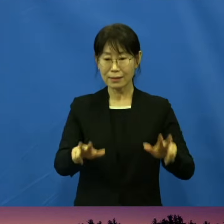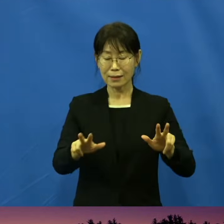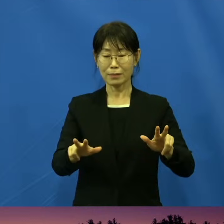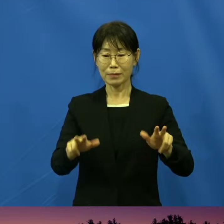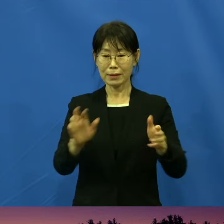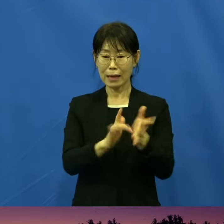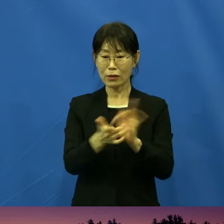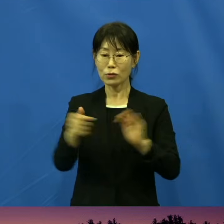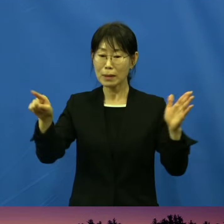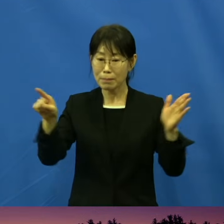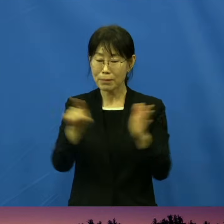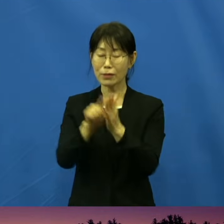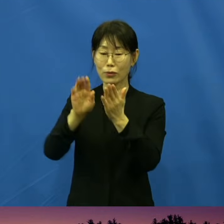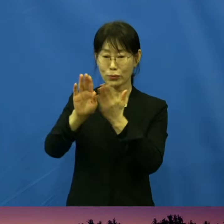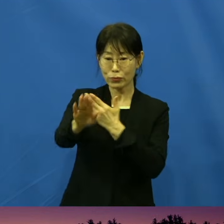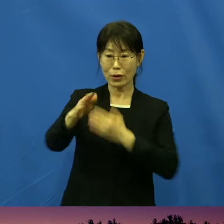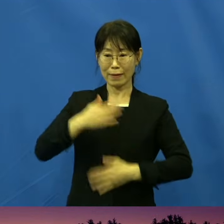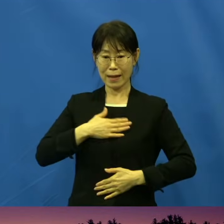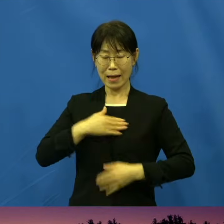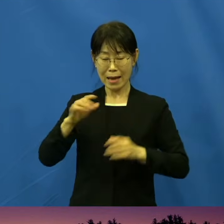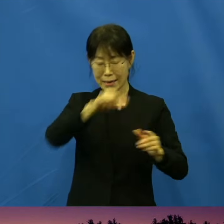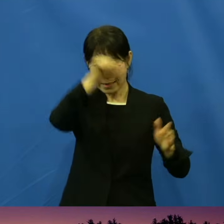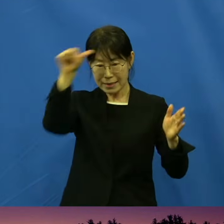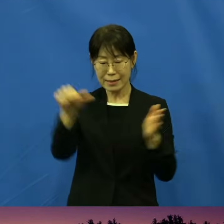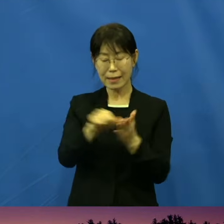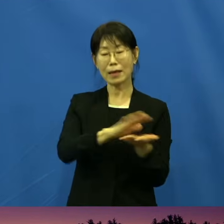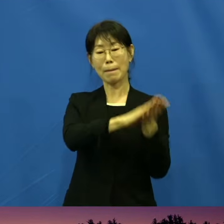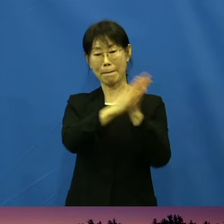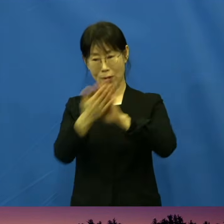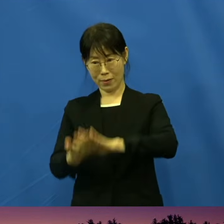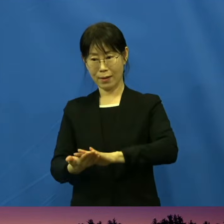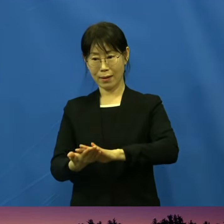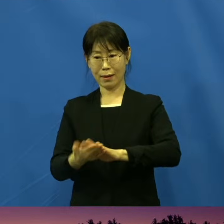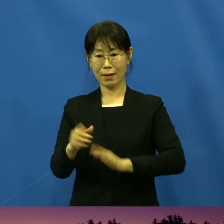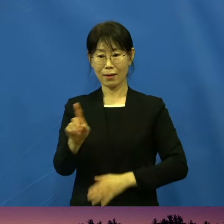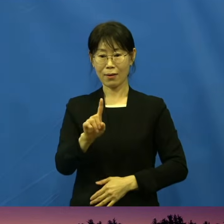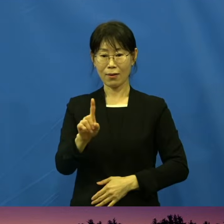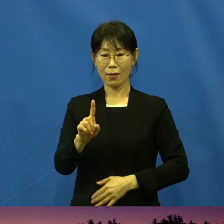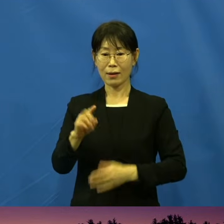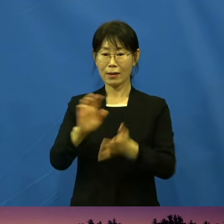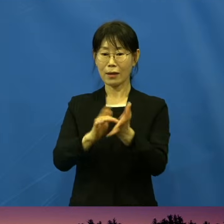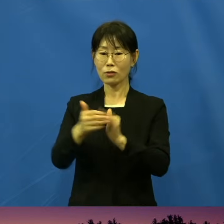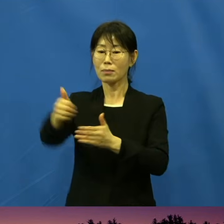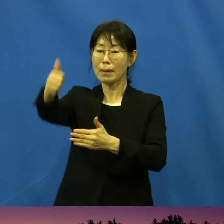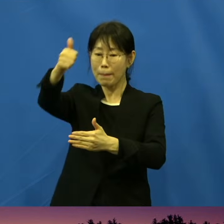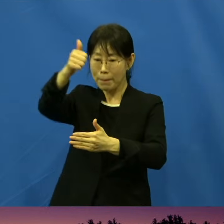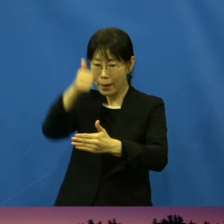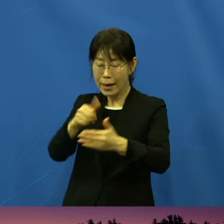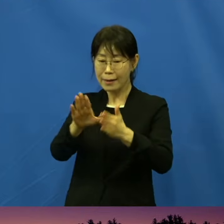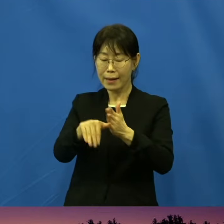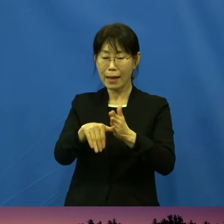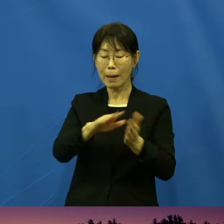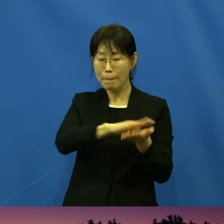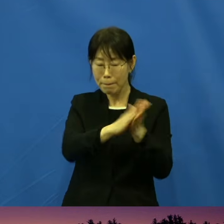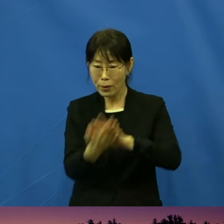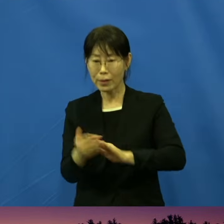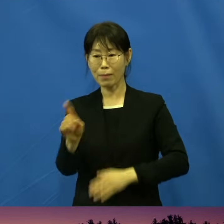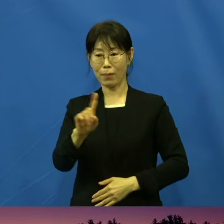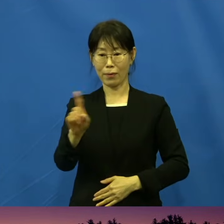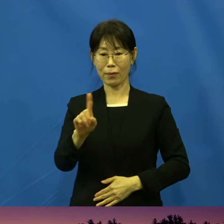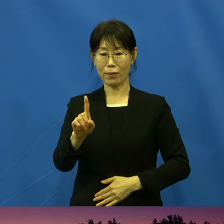겁니다. 근본적인 변화가 일어났는데 그 살아계신 이가 우리 안에 들어오실 때 어떤 일이 일어나느냐? 더